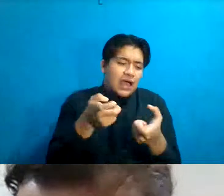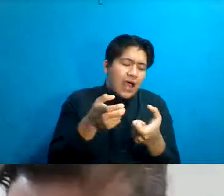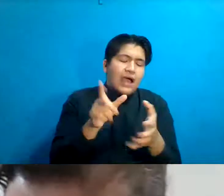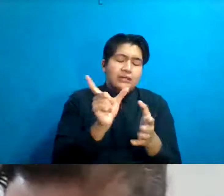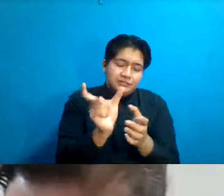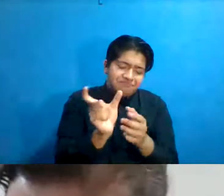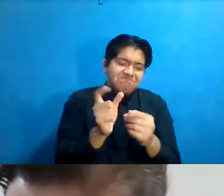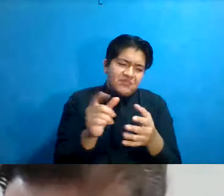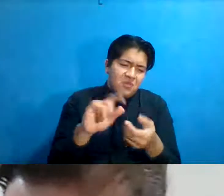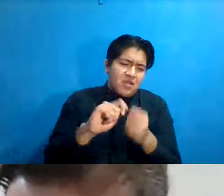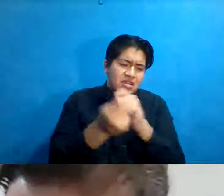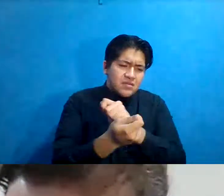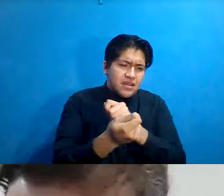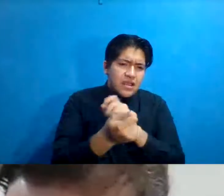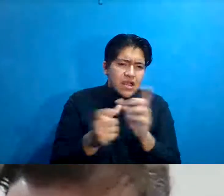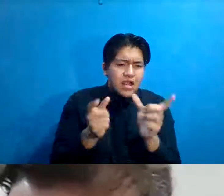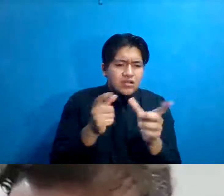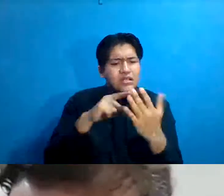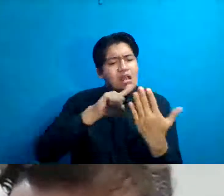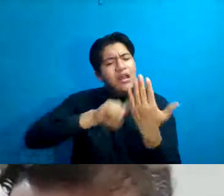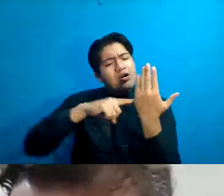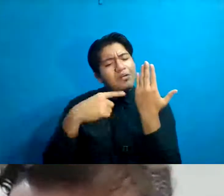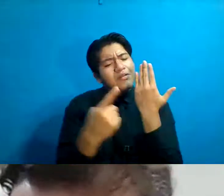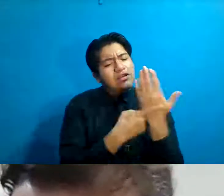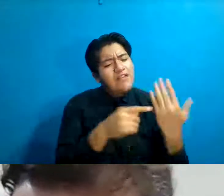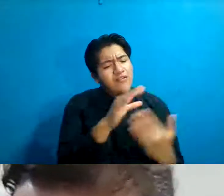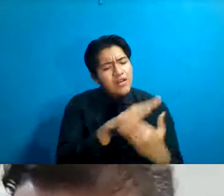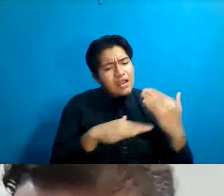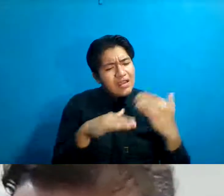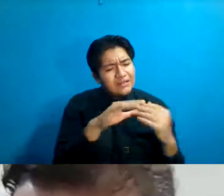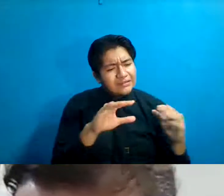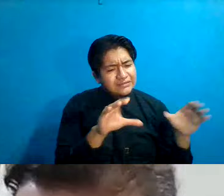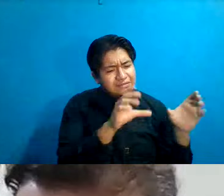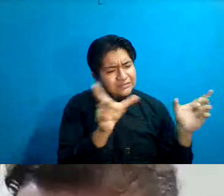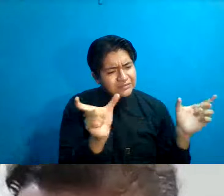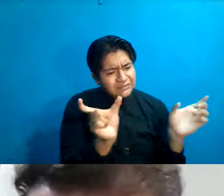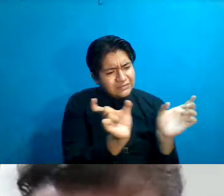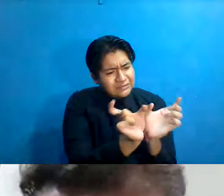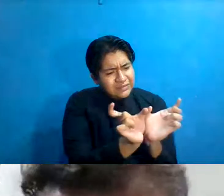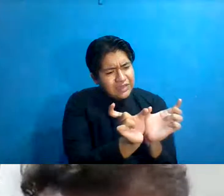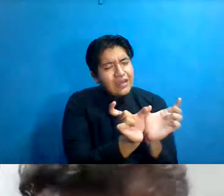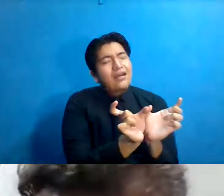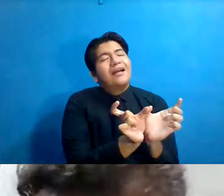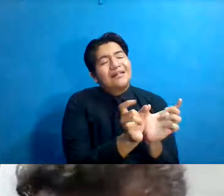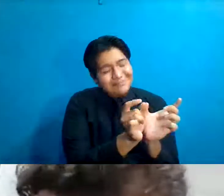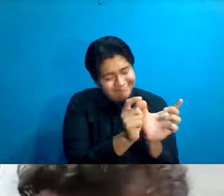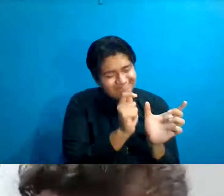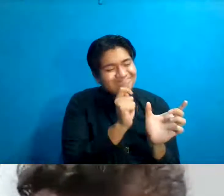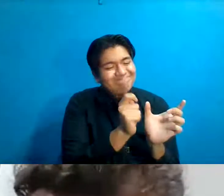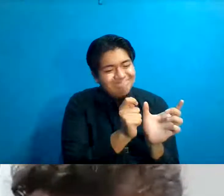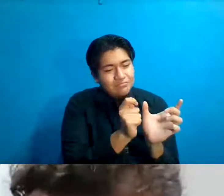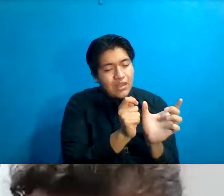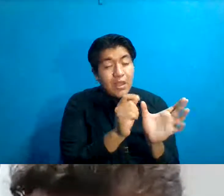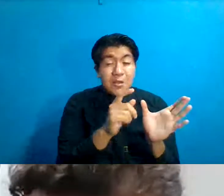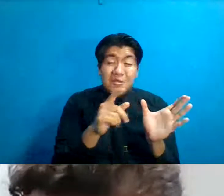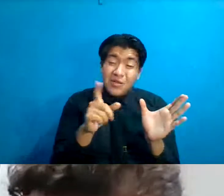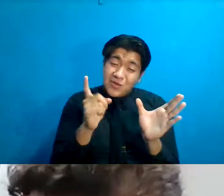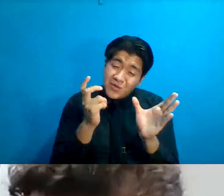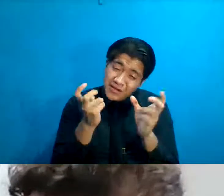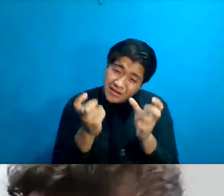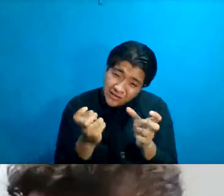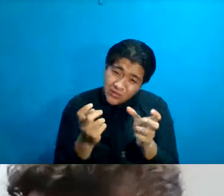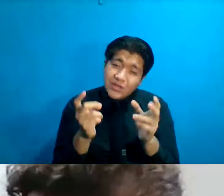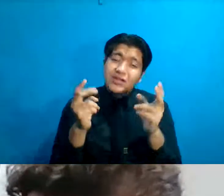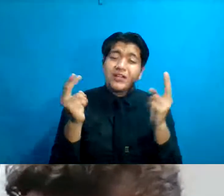sé, una metáfora estructural, por ejemplo, y así. Pero es necesario realizar todo esto, es